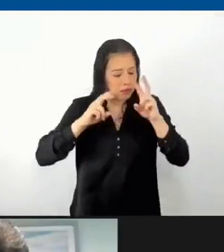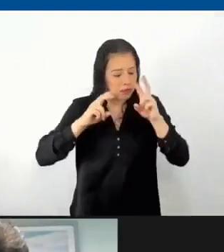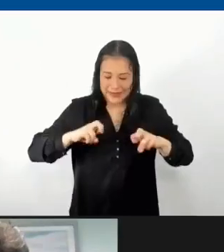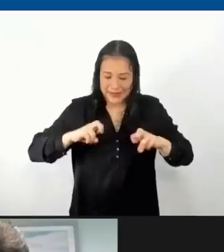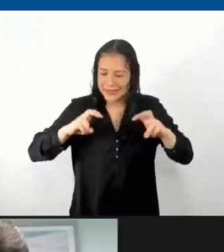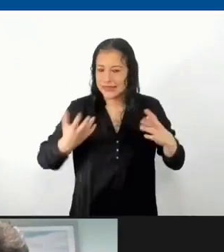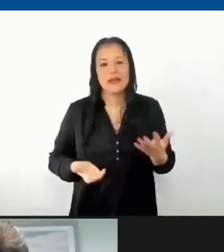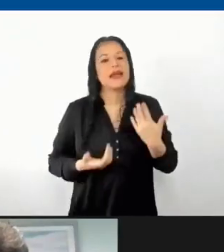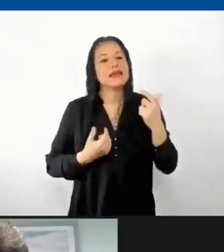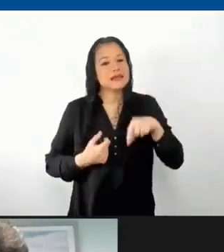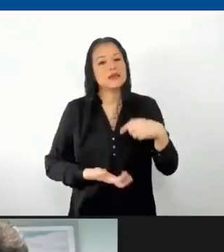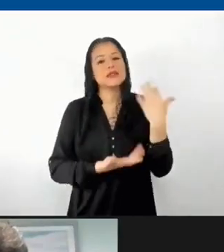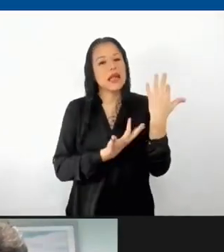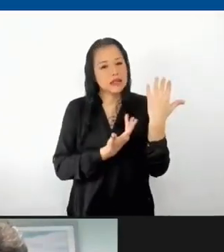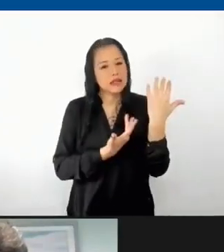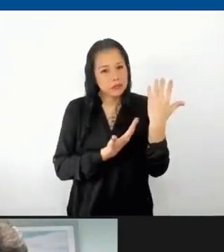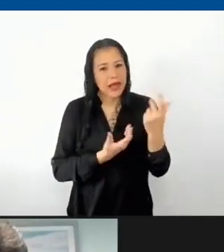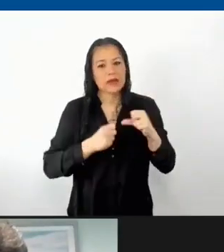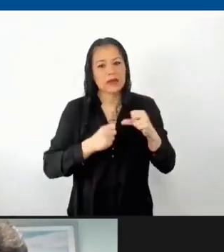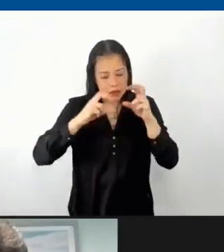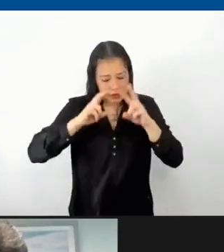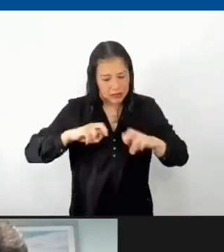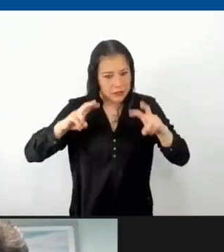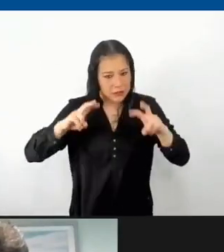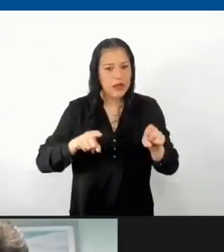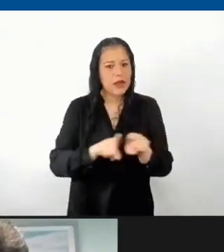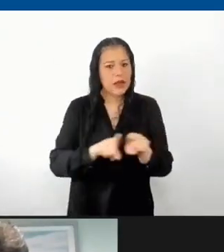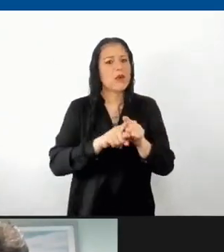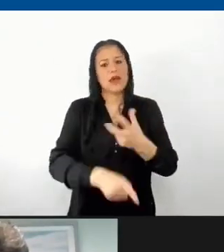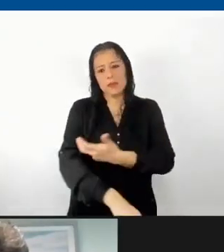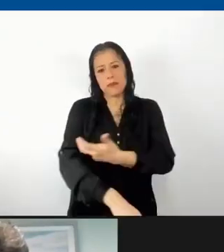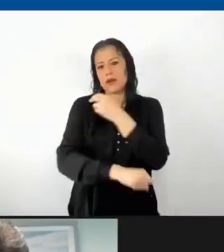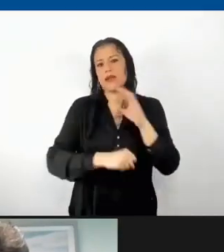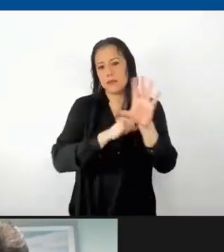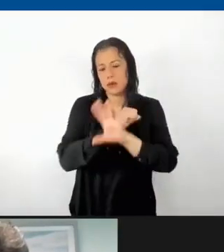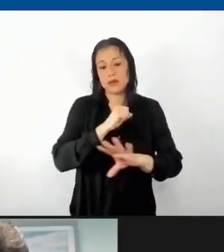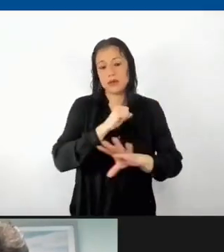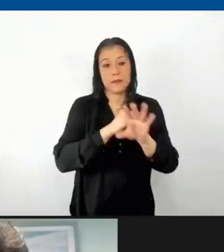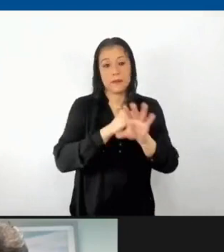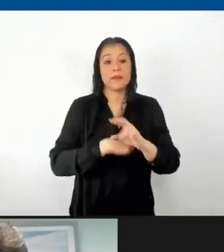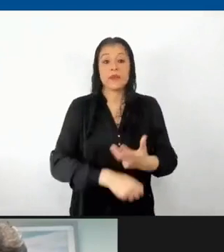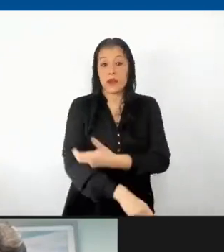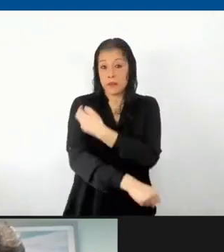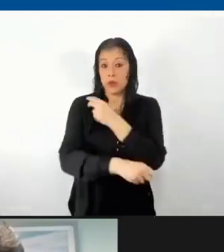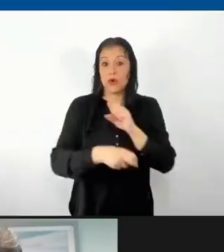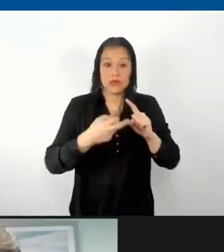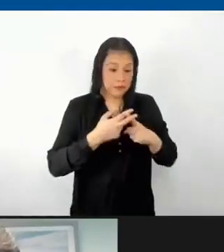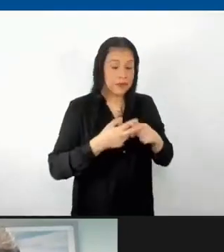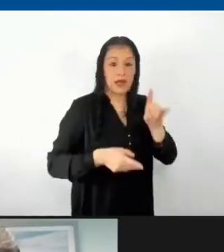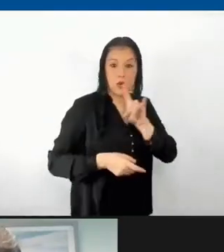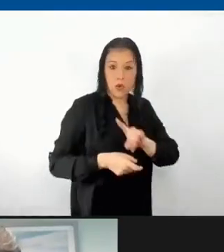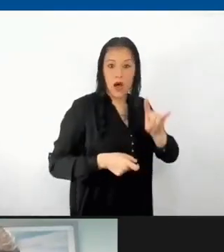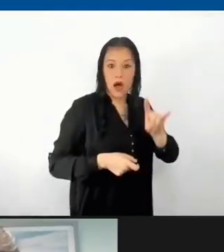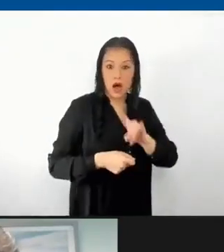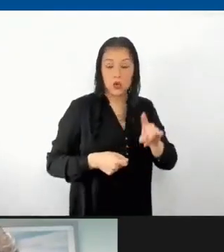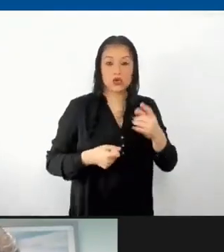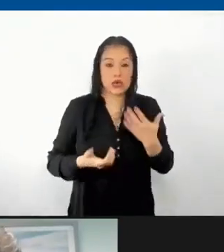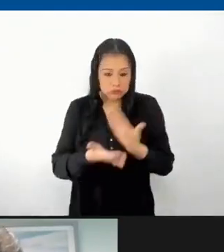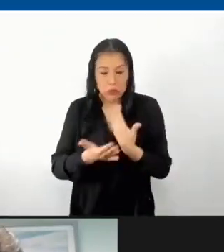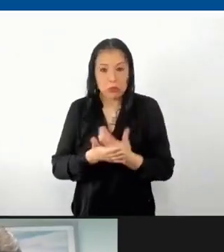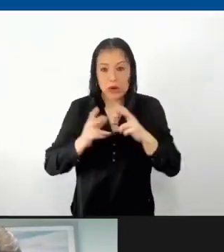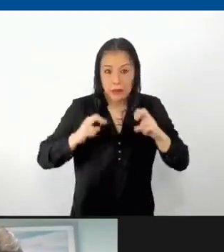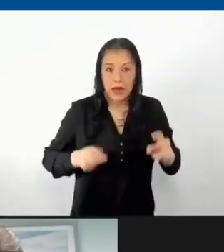que todavía hay que esperar un poco más. Igual la inmunidad de la vacuna, ¿verdad? La vacuna recién se ha empezado a usar de manera experimental